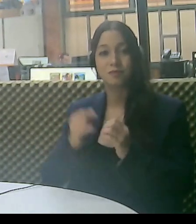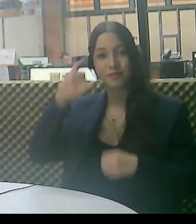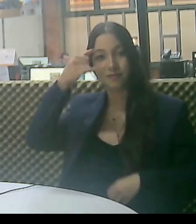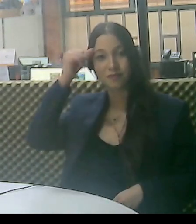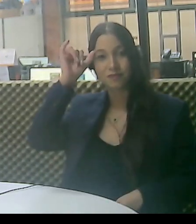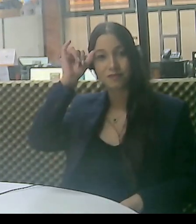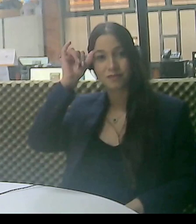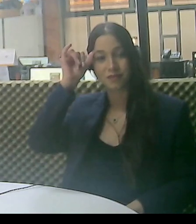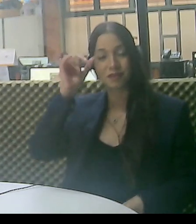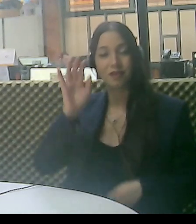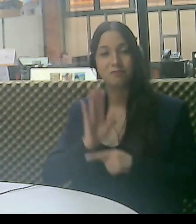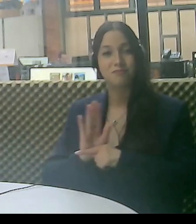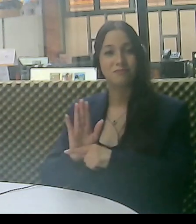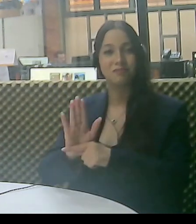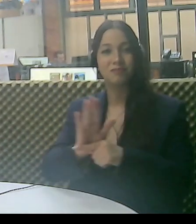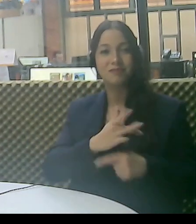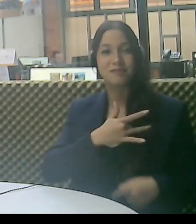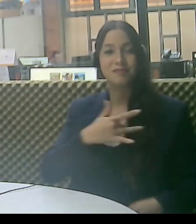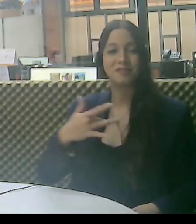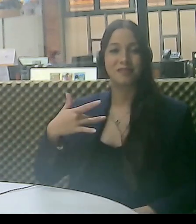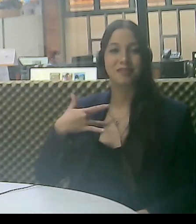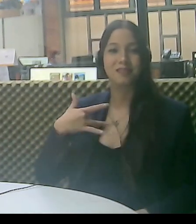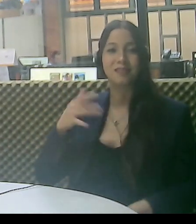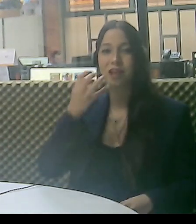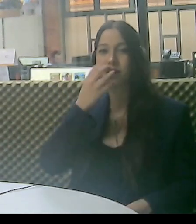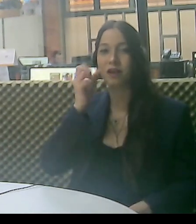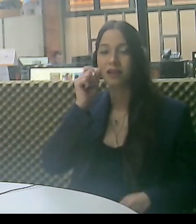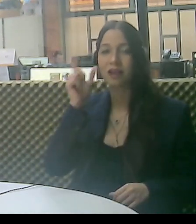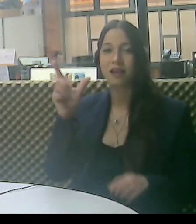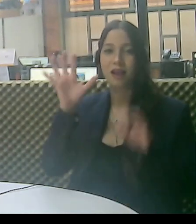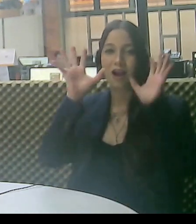cidade. Tudo pelo bem dessa galerinha que é animal.